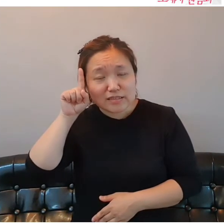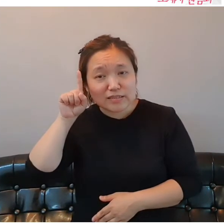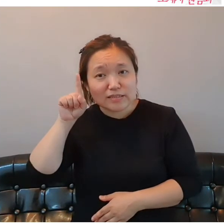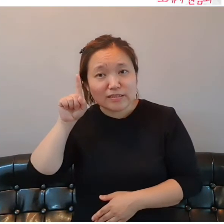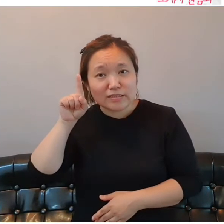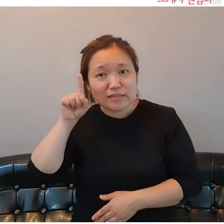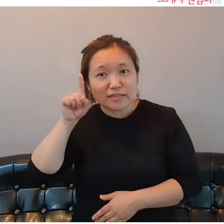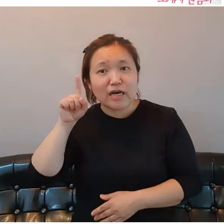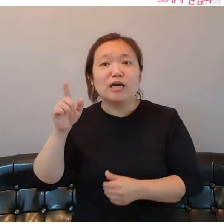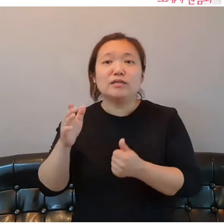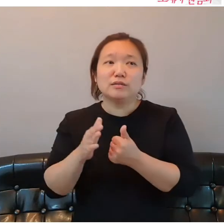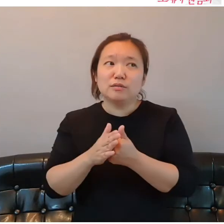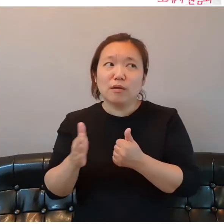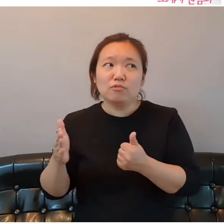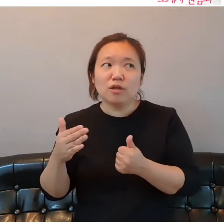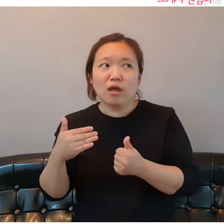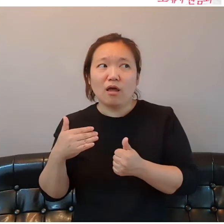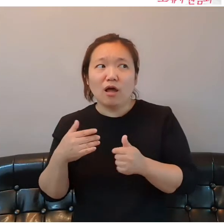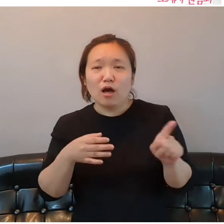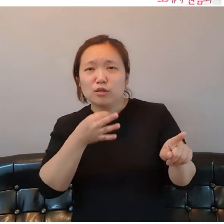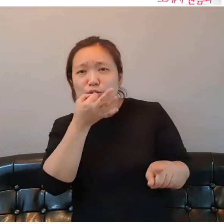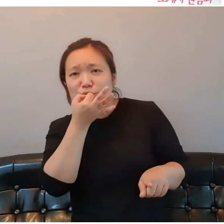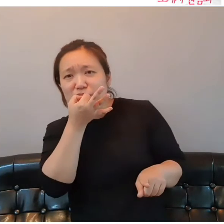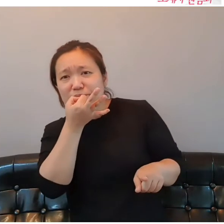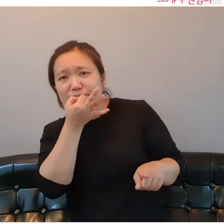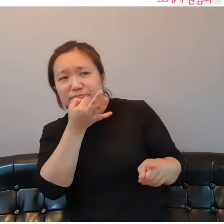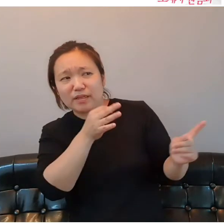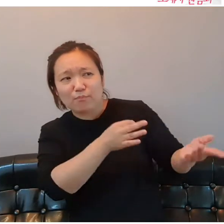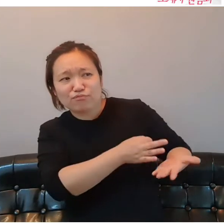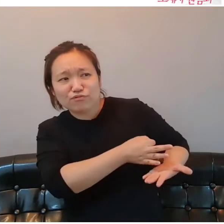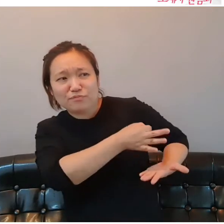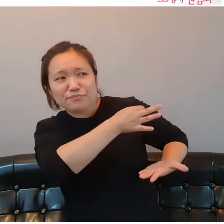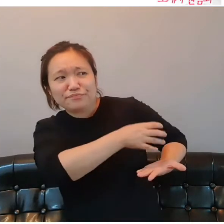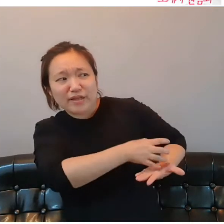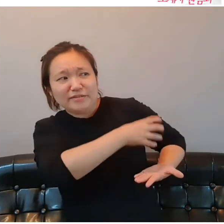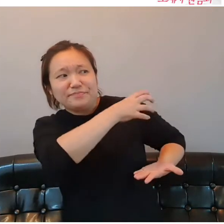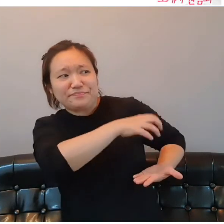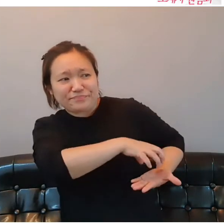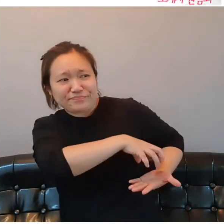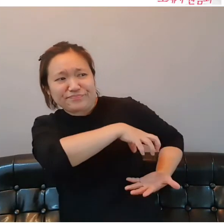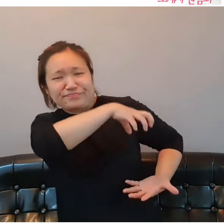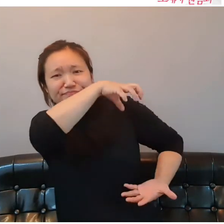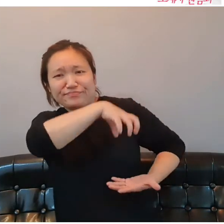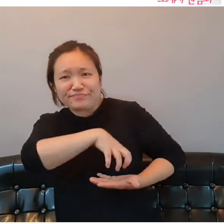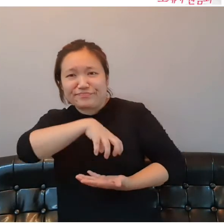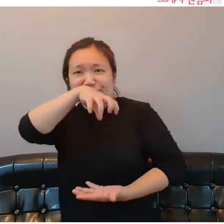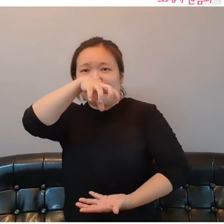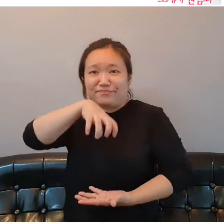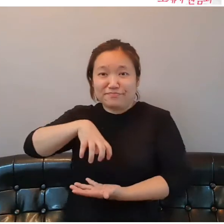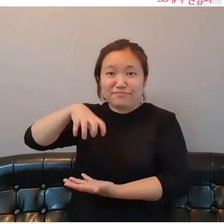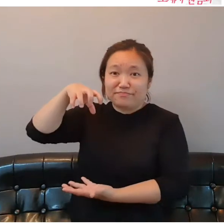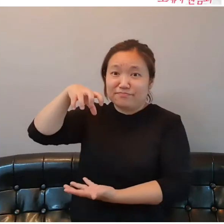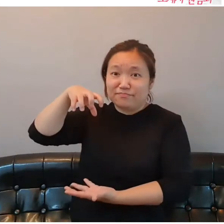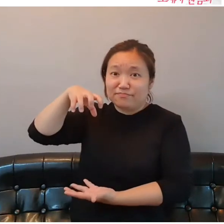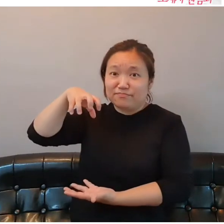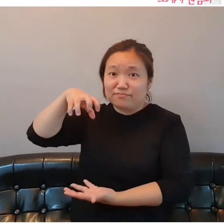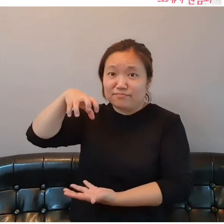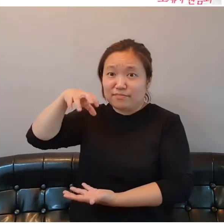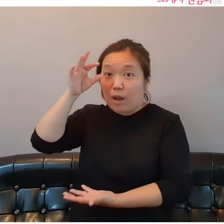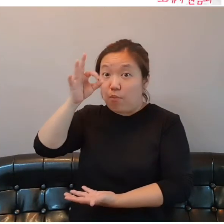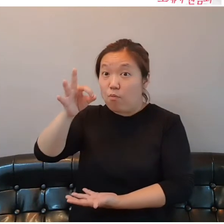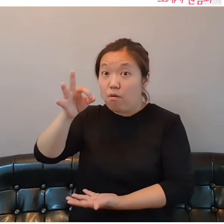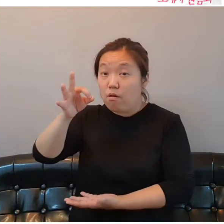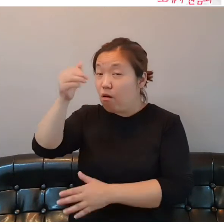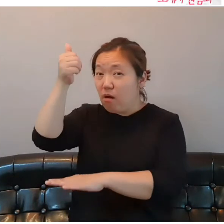위해 물건을 사들이는 분들이 많죠. 하지만 생각보다 보상의 대가는 길지 않아요. 딱히 살 것이